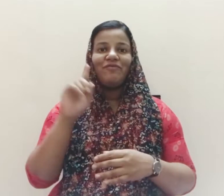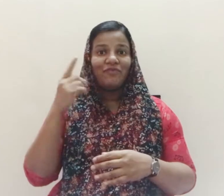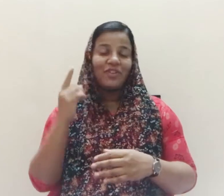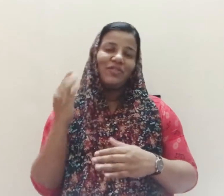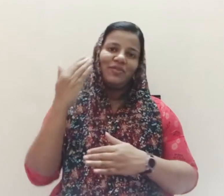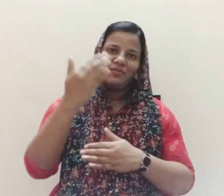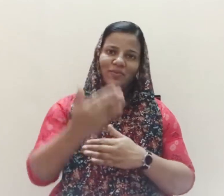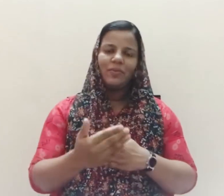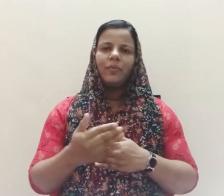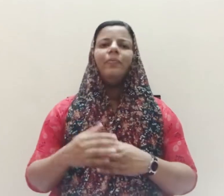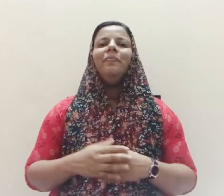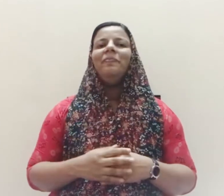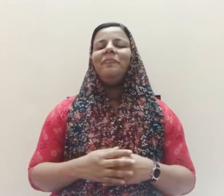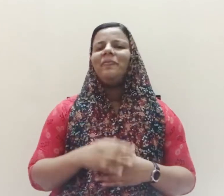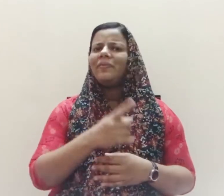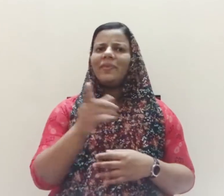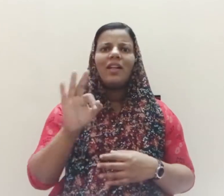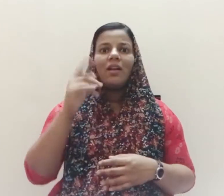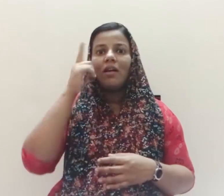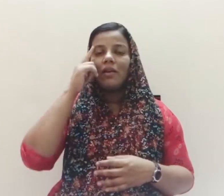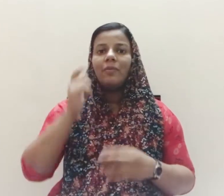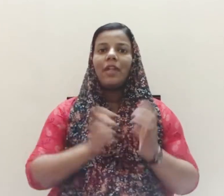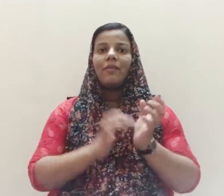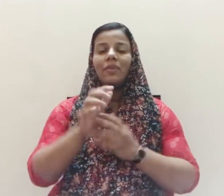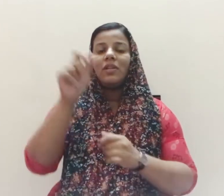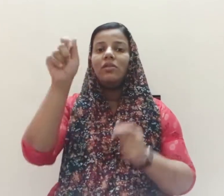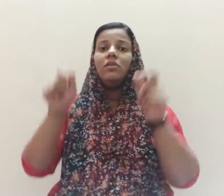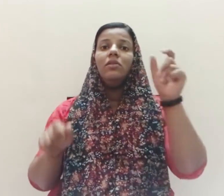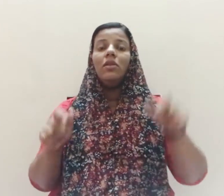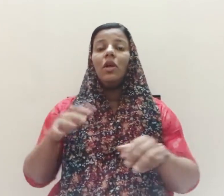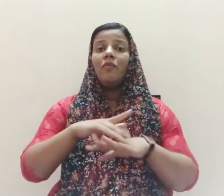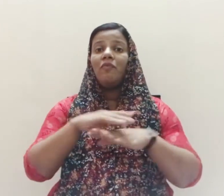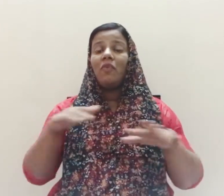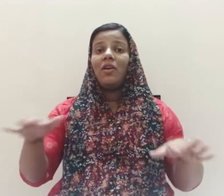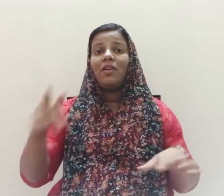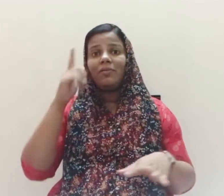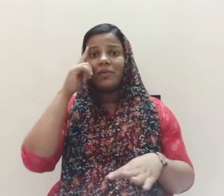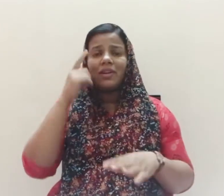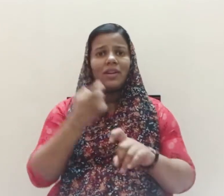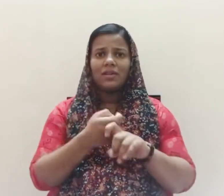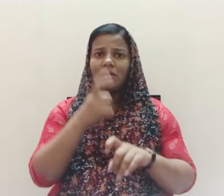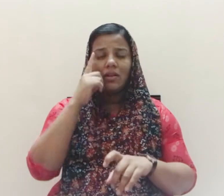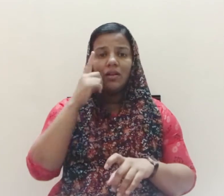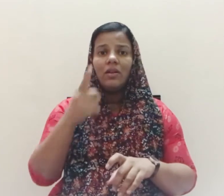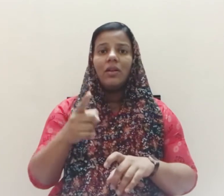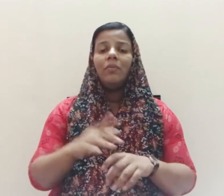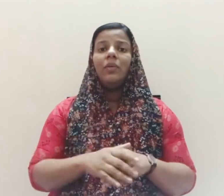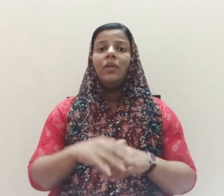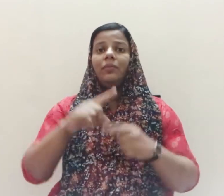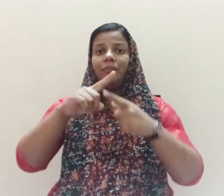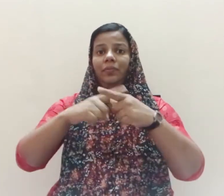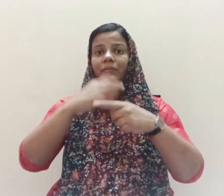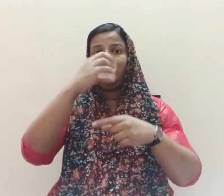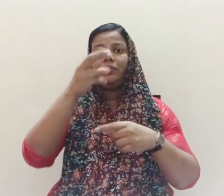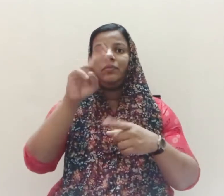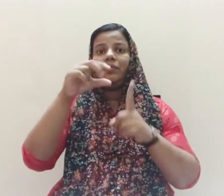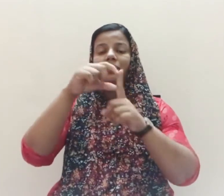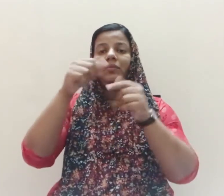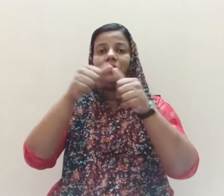കർത്താവ് പോകുന്നുണ്ട്. നമുക്കറിയാം ദൈവജനം ആമൻ ചെങ്കടൽ കടന്ന് പുറത്തു വന്നു. അവർ യോർദാൻ കടക്കാൻ പോകുമ്പോൾ അവരോട് പറഞ്ഞു,